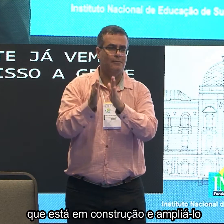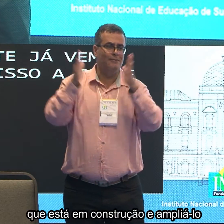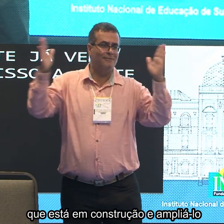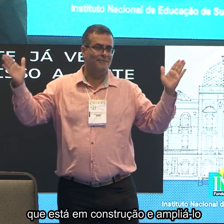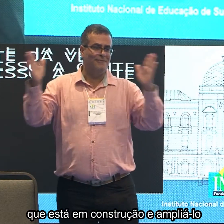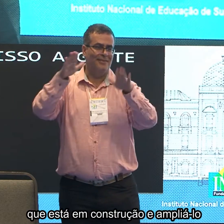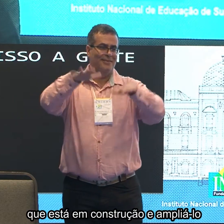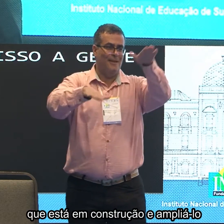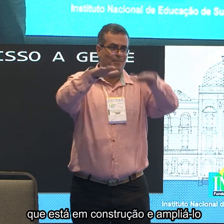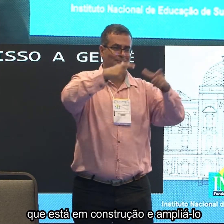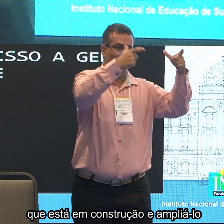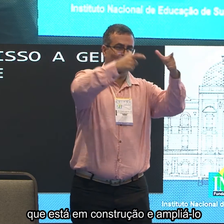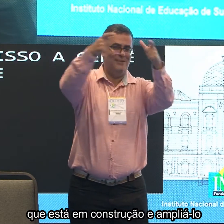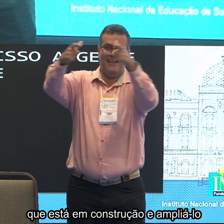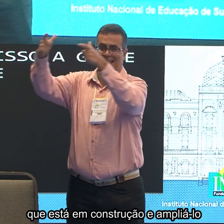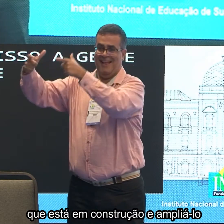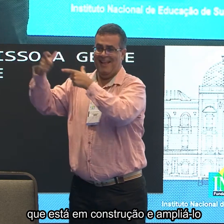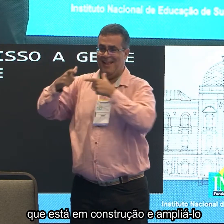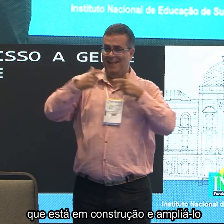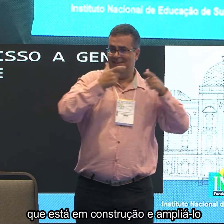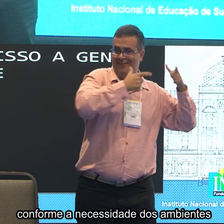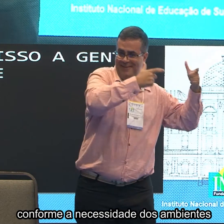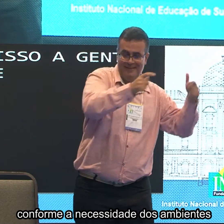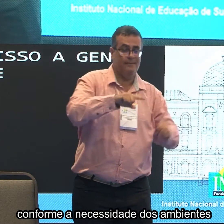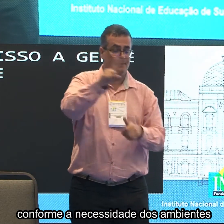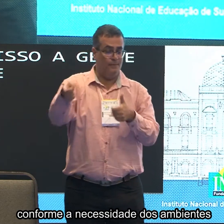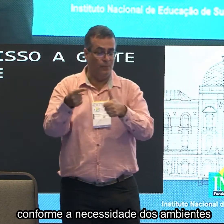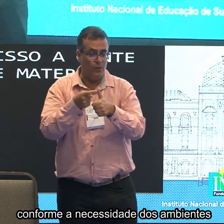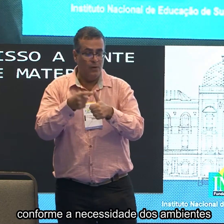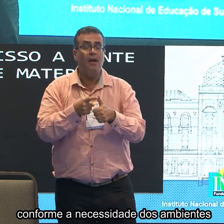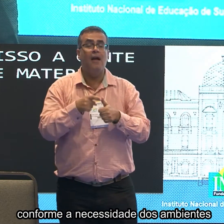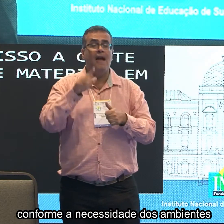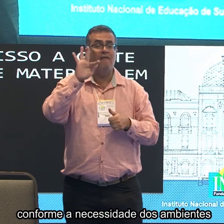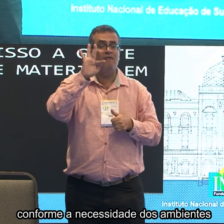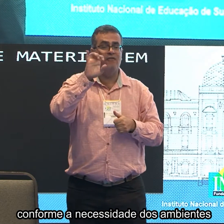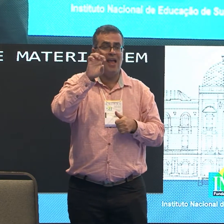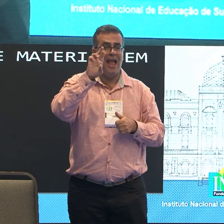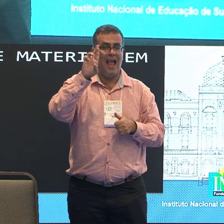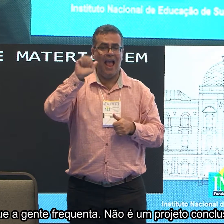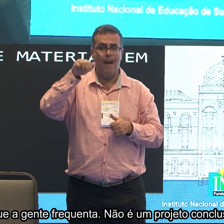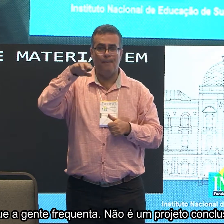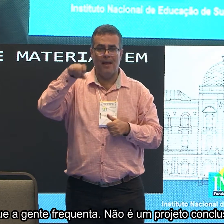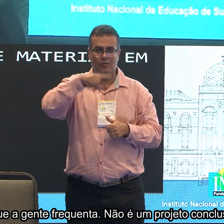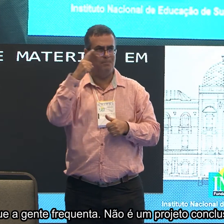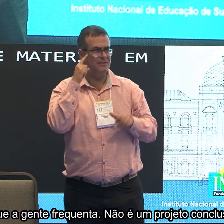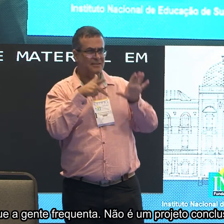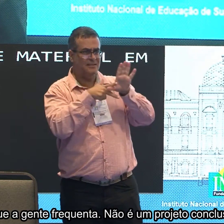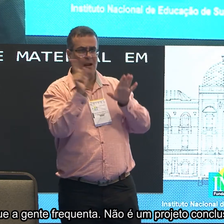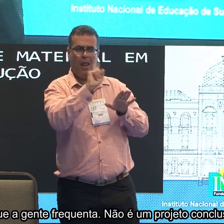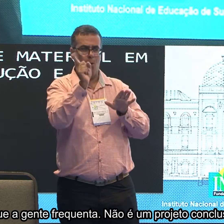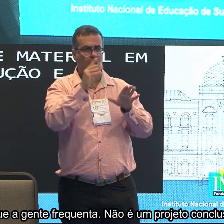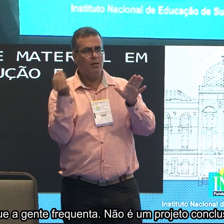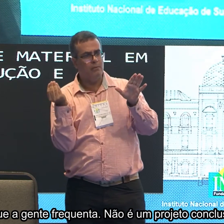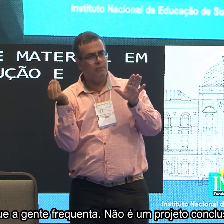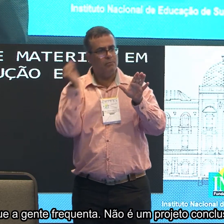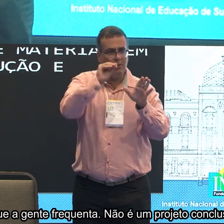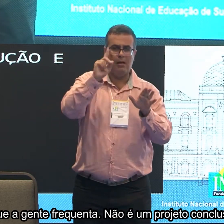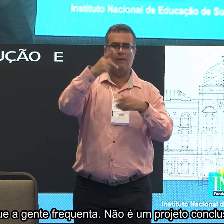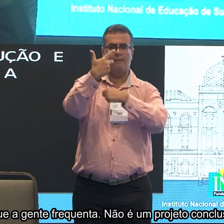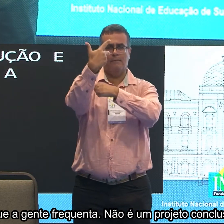que está em construção e ampliá-lo conforme a necessidade dos ambientes que a gente frequenta. Não é um